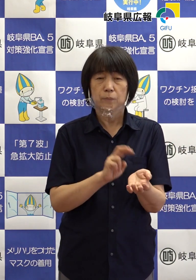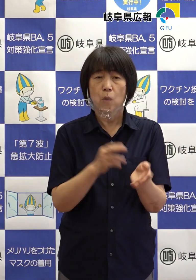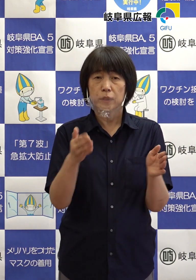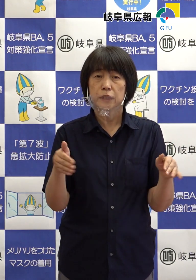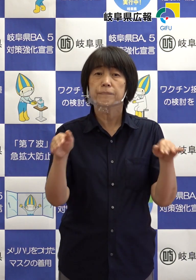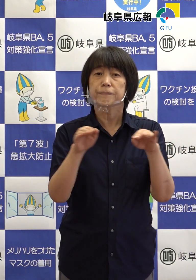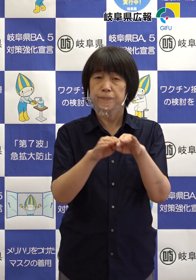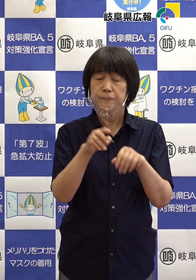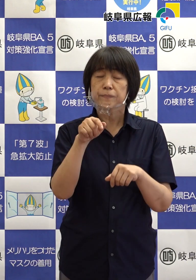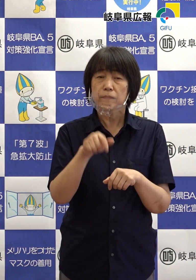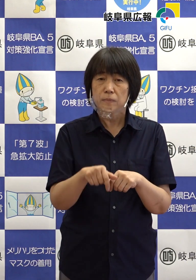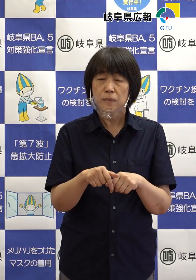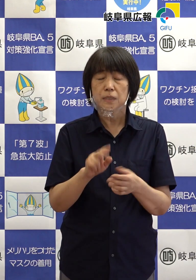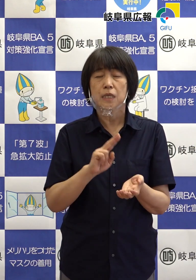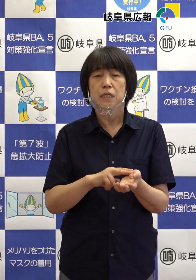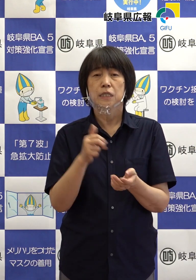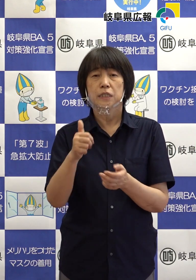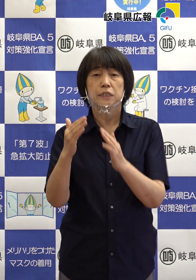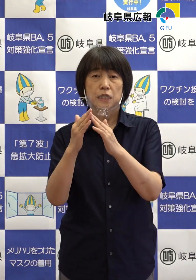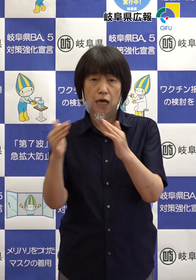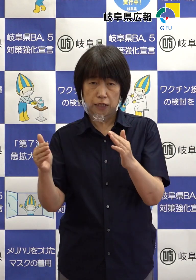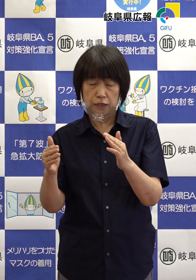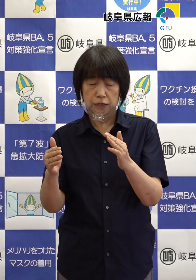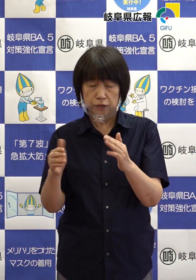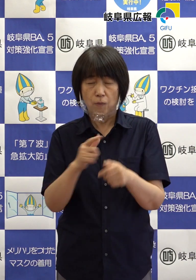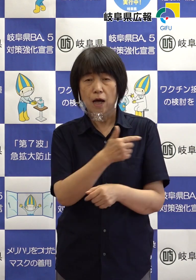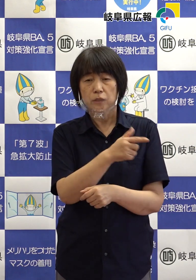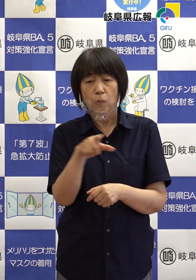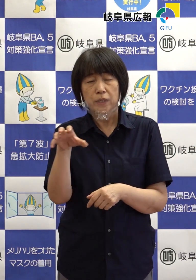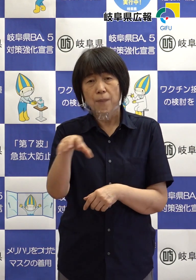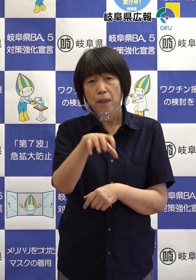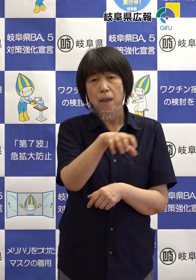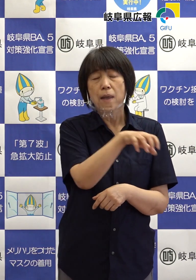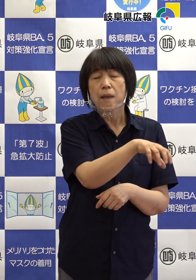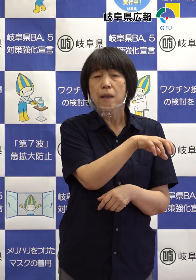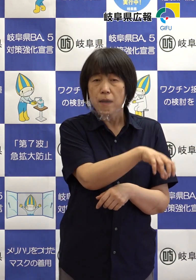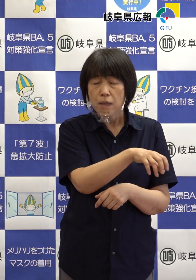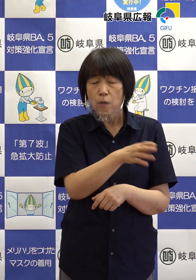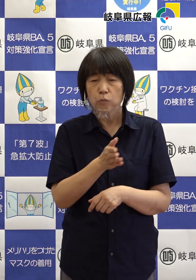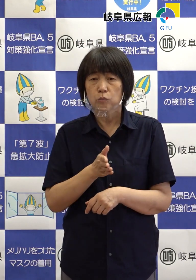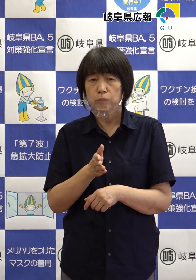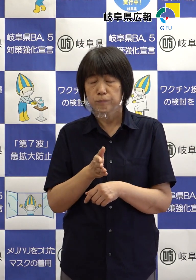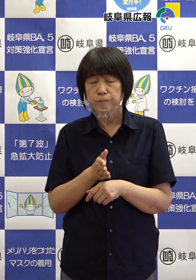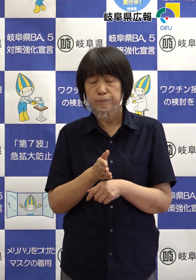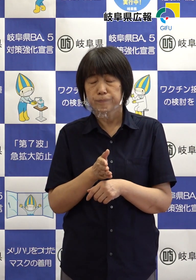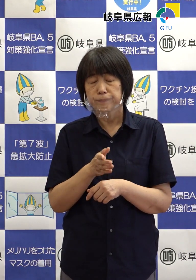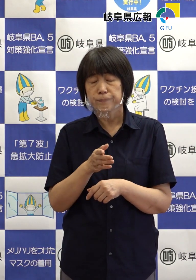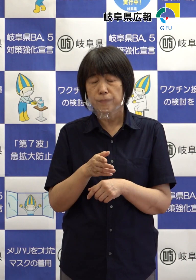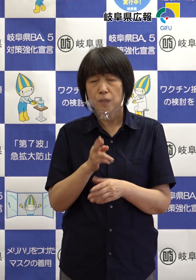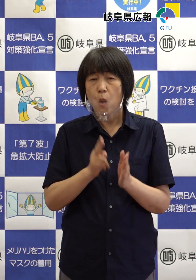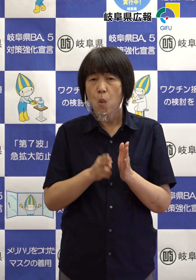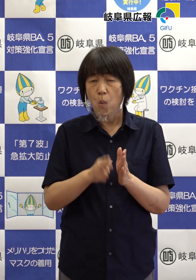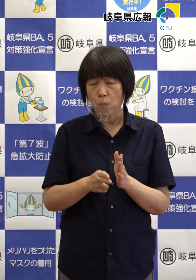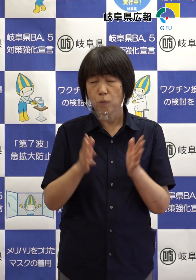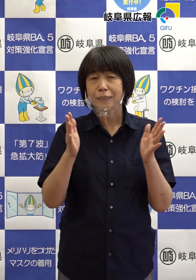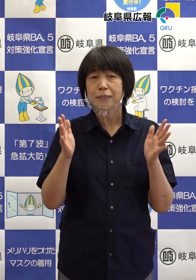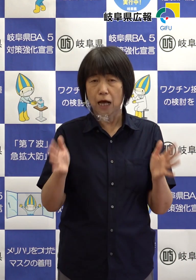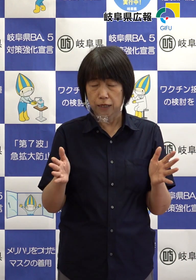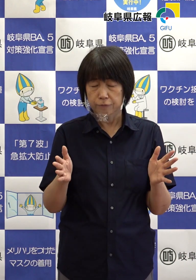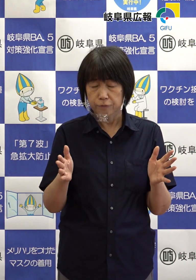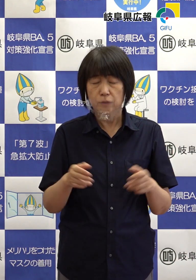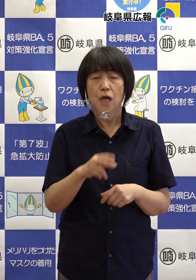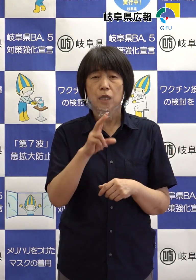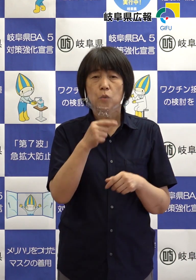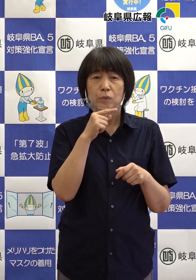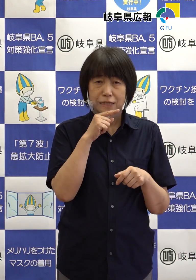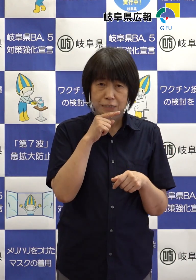ねまあ一階層タイルのところを通じてですねとにかく大盆期間中の土曜日曜祝日いつ